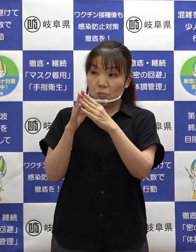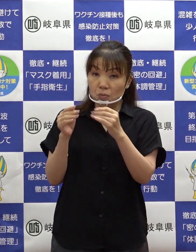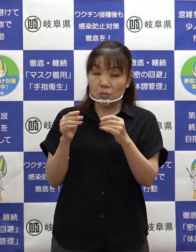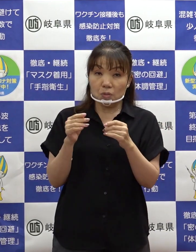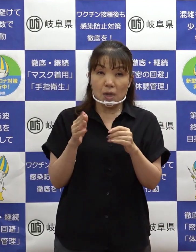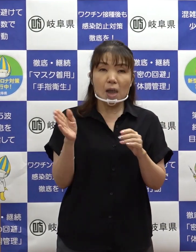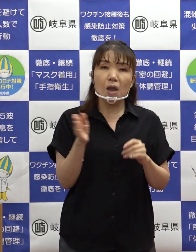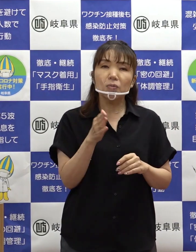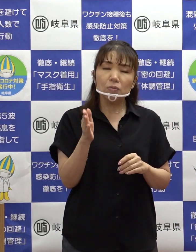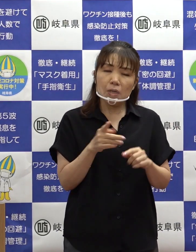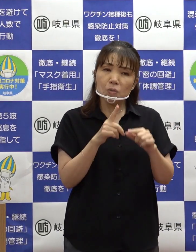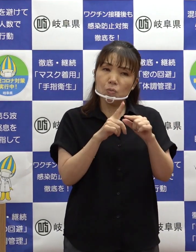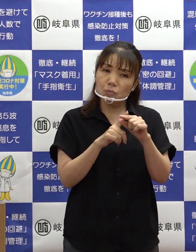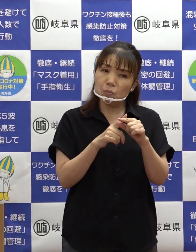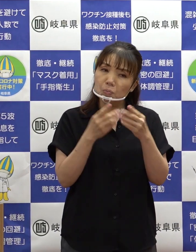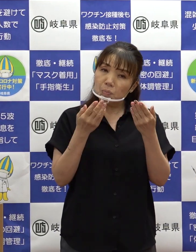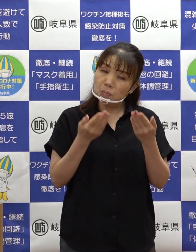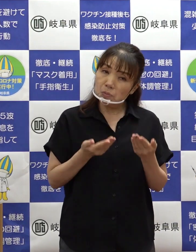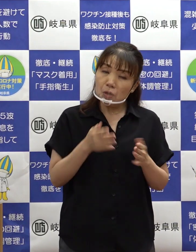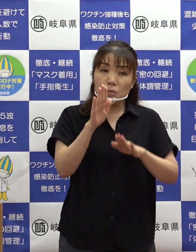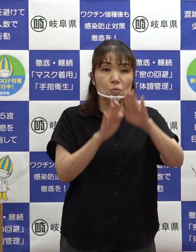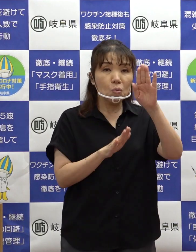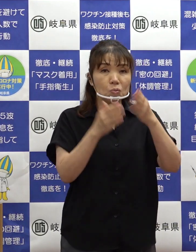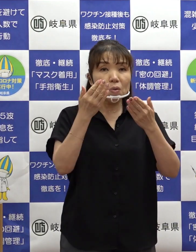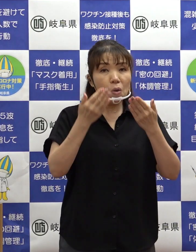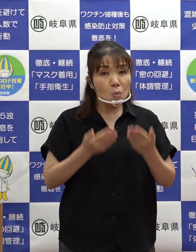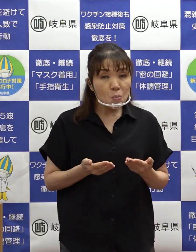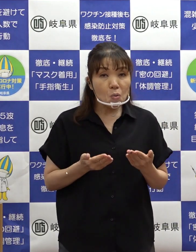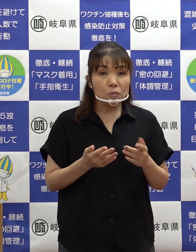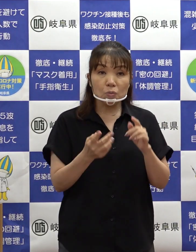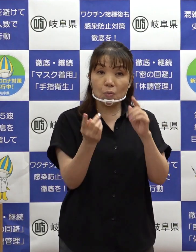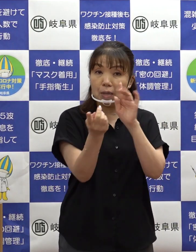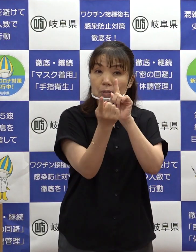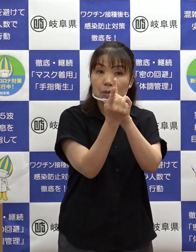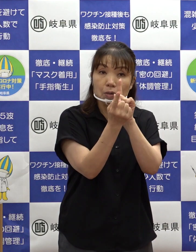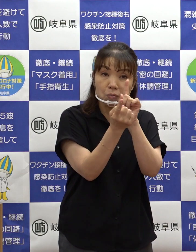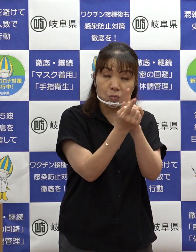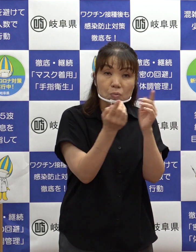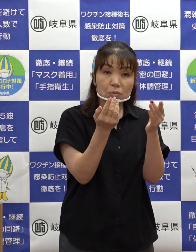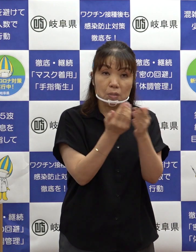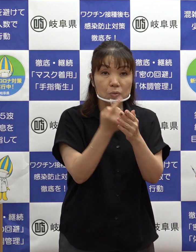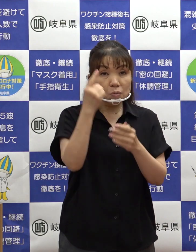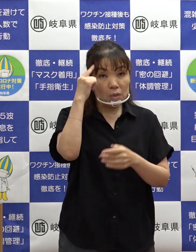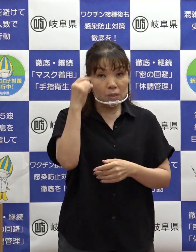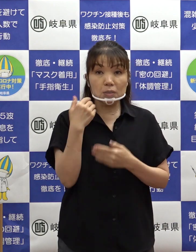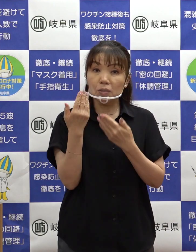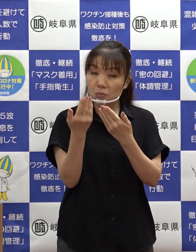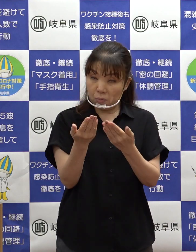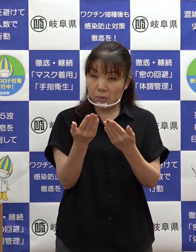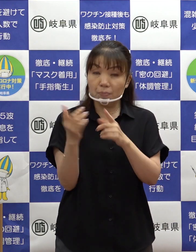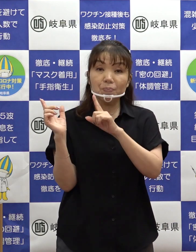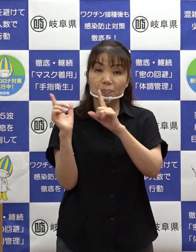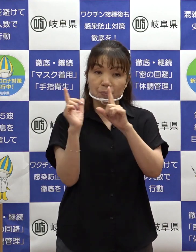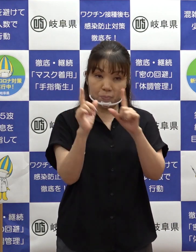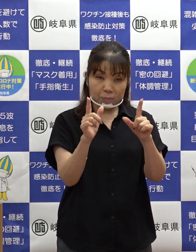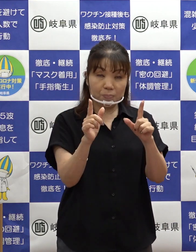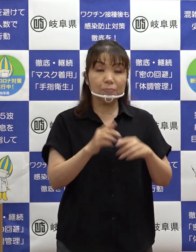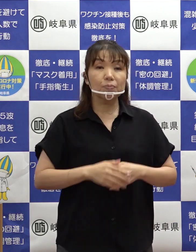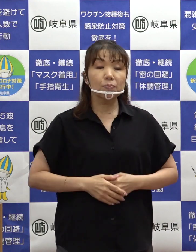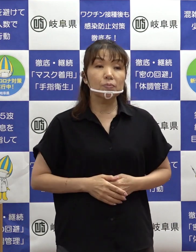等症以上であったりとか、はい、症状が重い人が対象になると考えていいでしょうか。